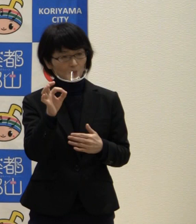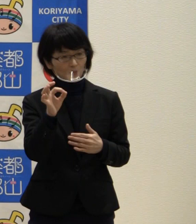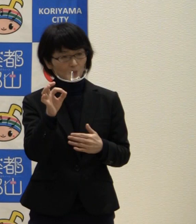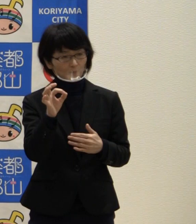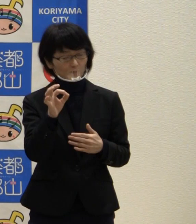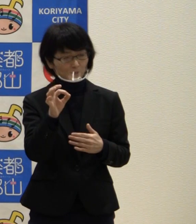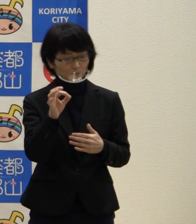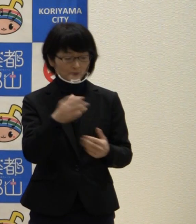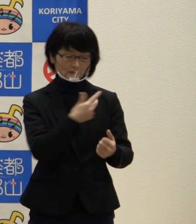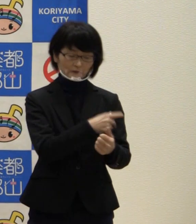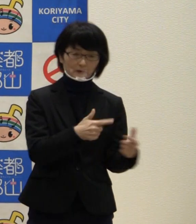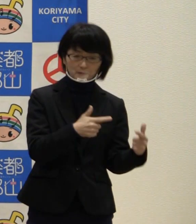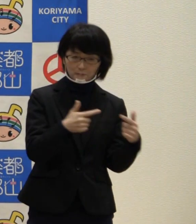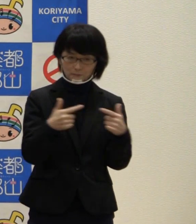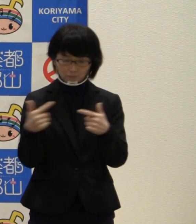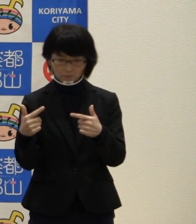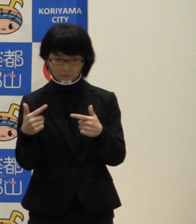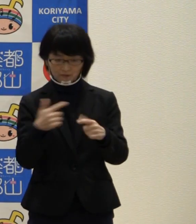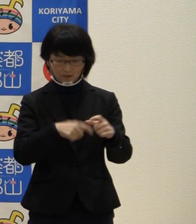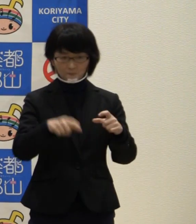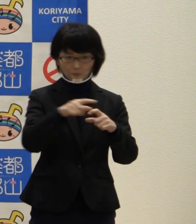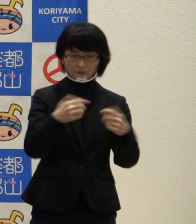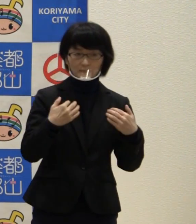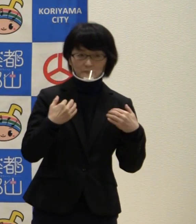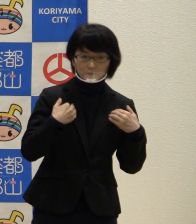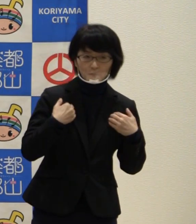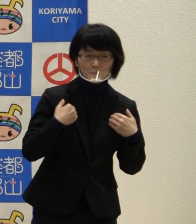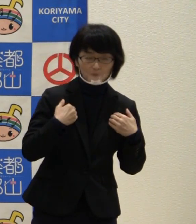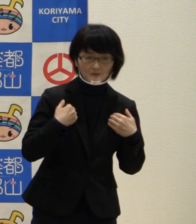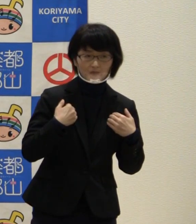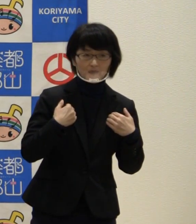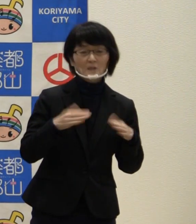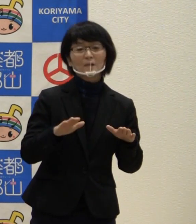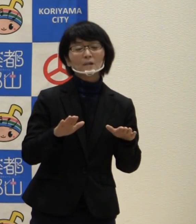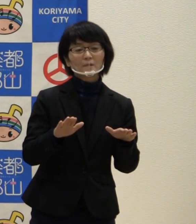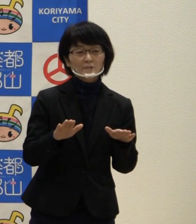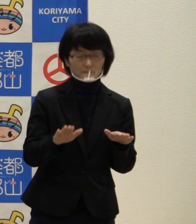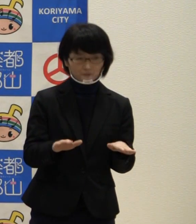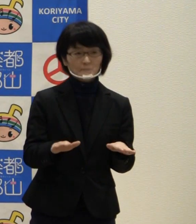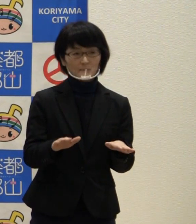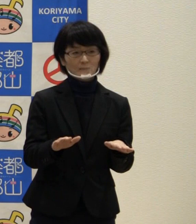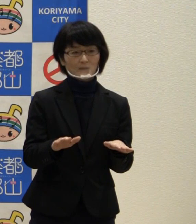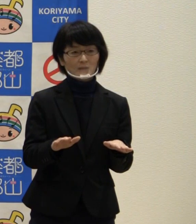ね、追加の措置がいるんではないかというのは、ちょっと今のところは